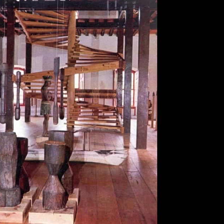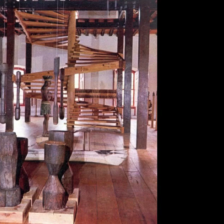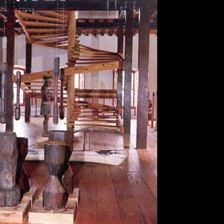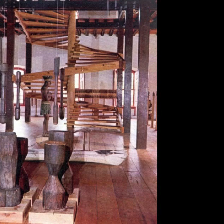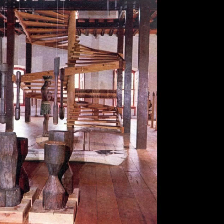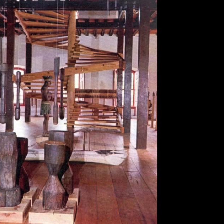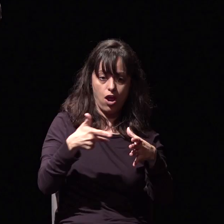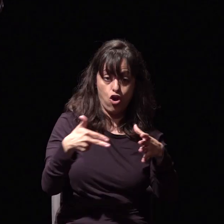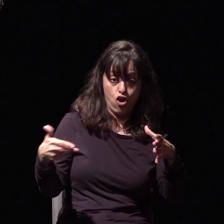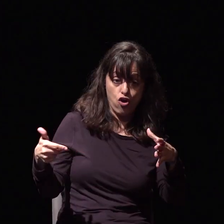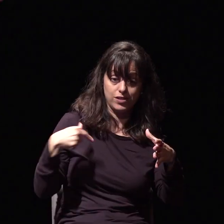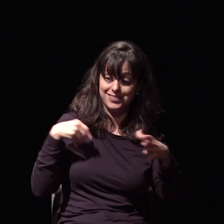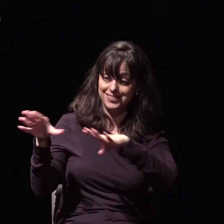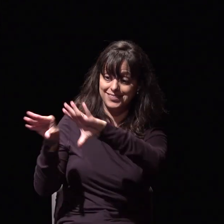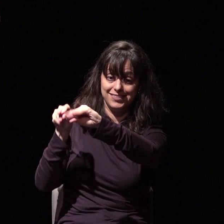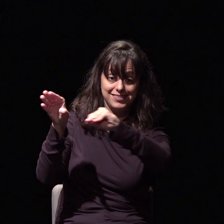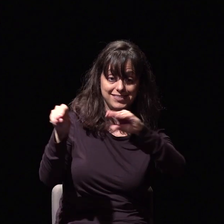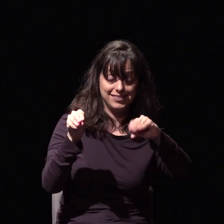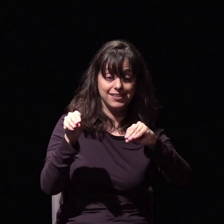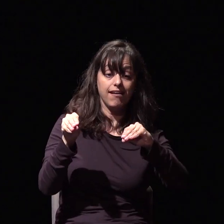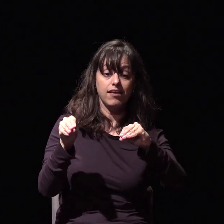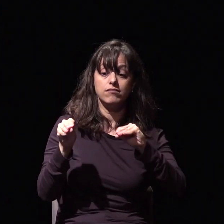coisas, e ao juntar resolve